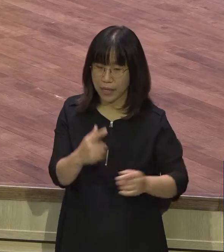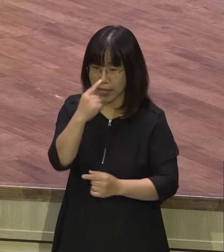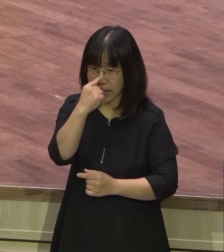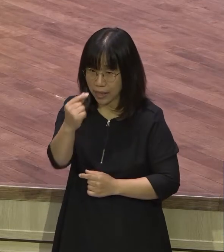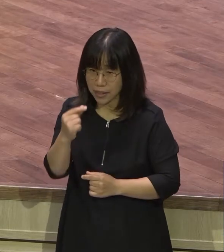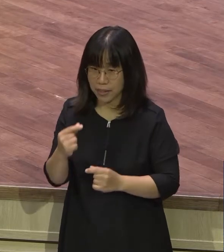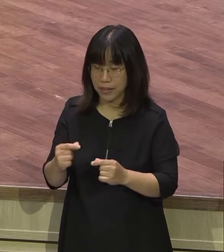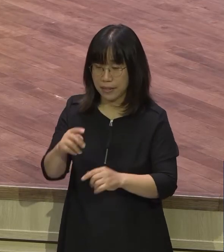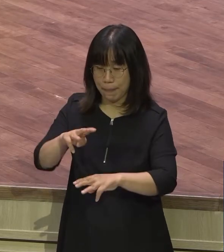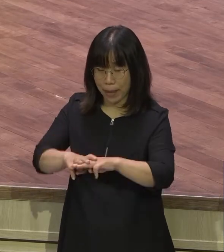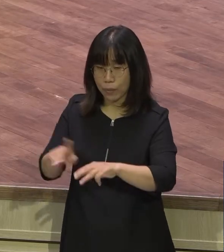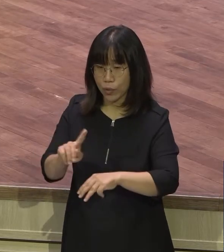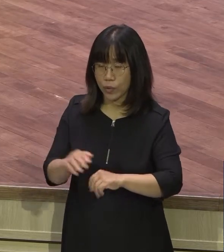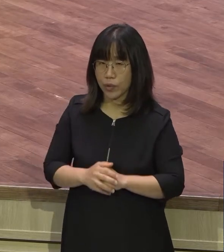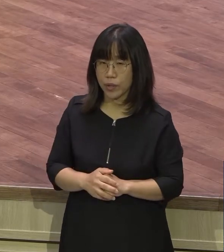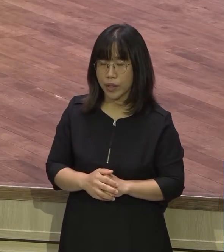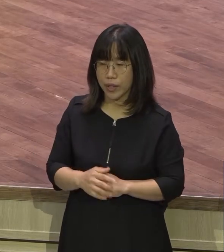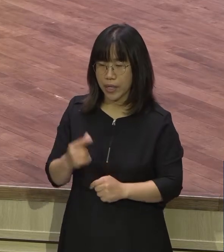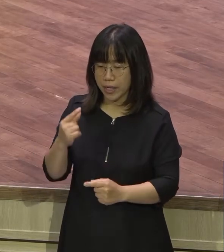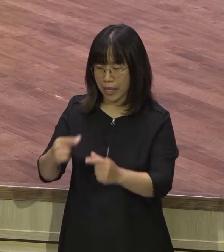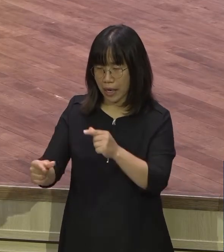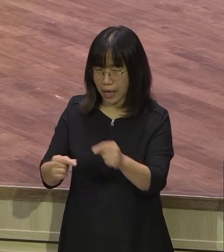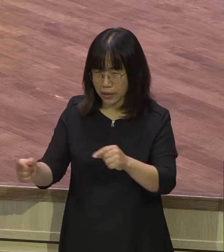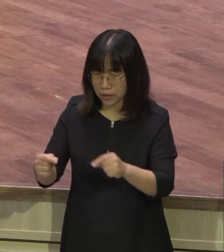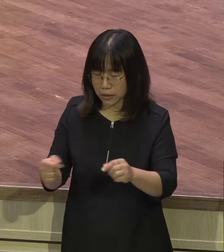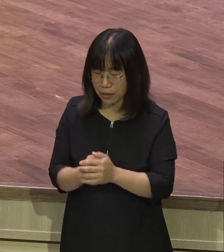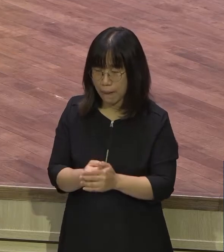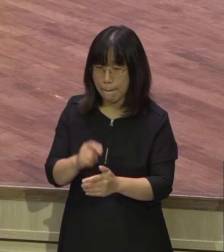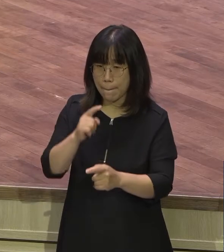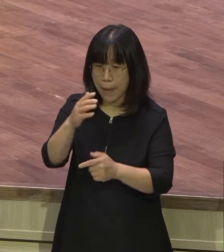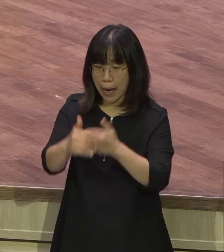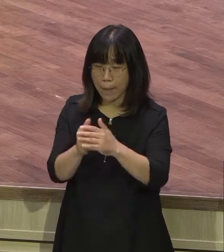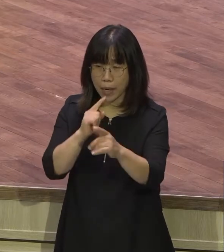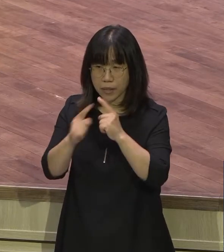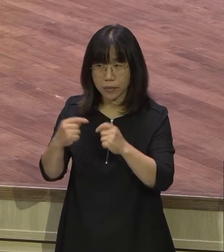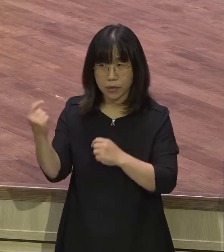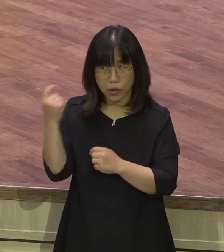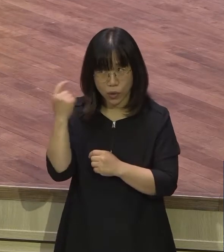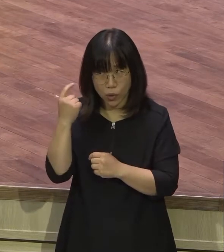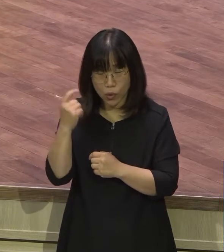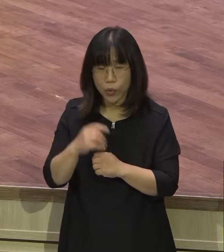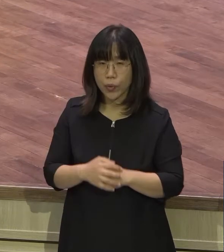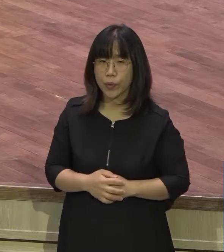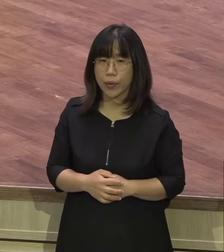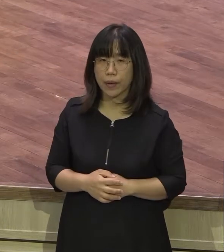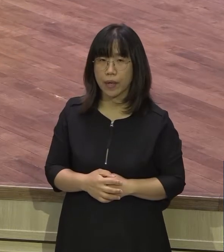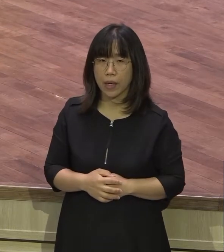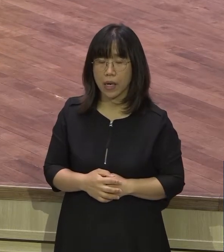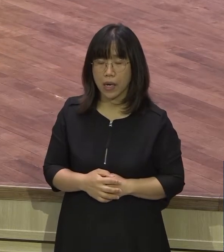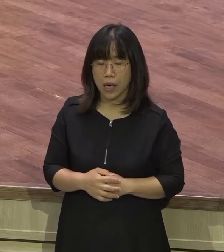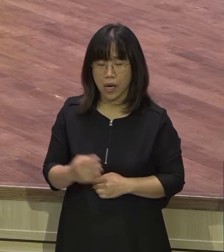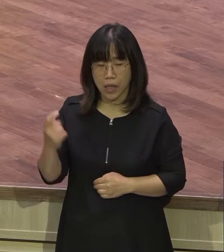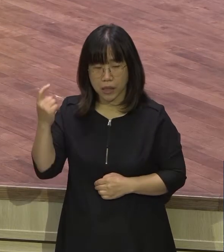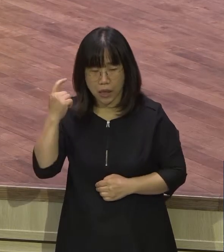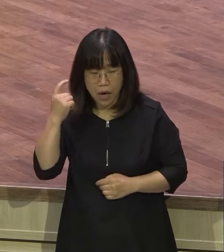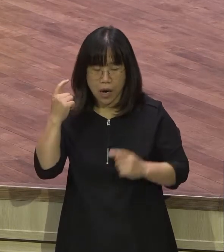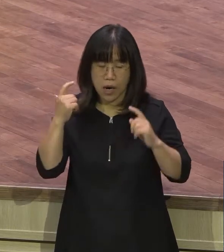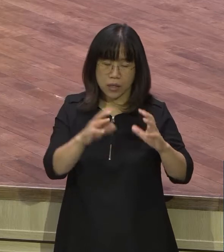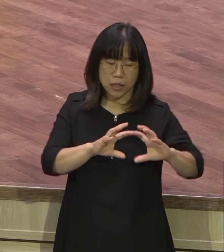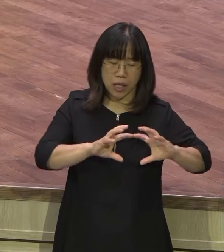가스들게 떨어졌다 이것은요 말씀은 듣지만 말씀은 들어요 듣는데 세상 걱정